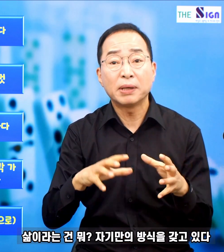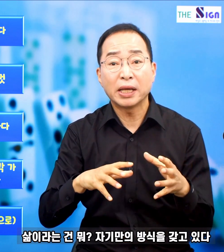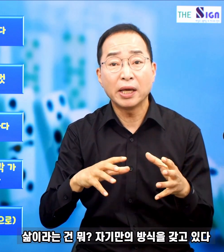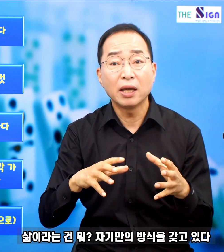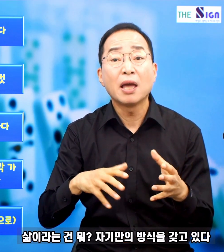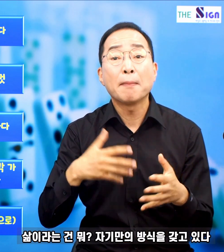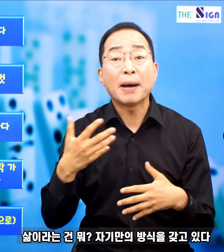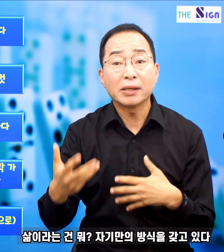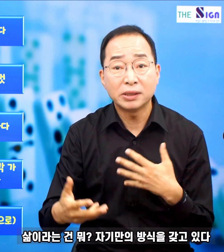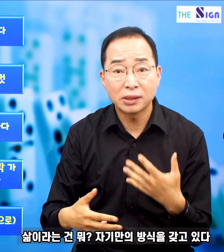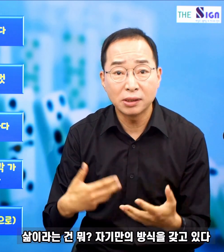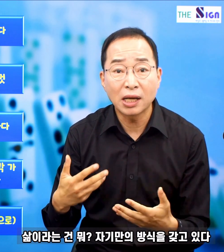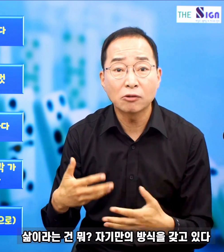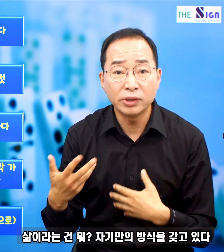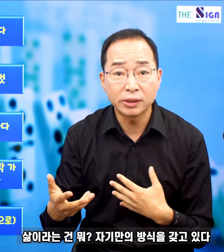자기만의 방식을 갖고 있다.